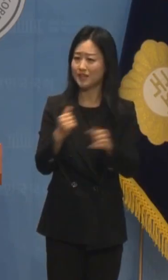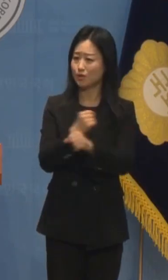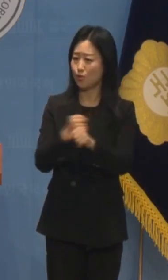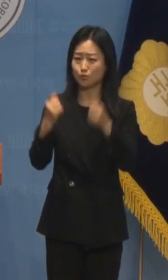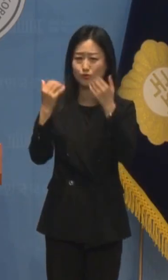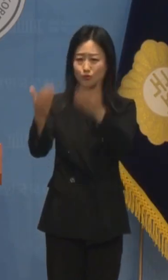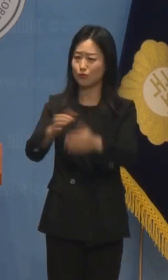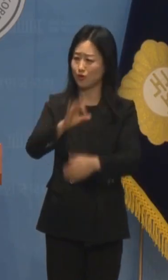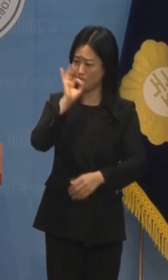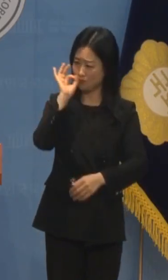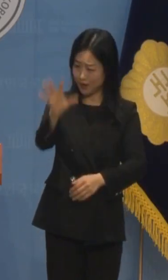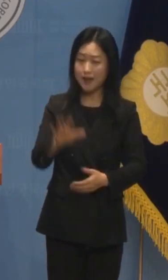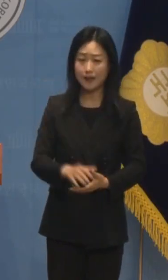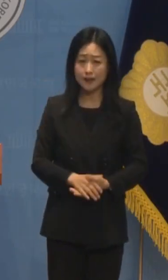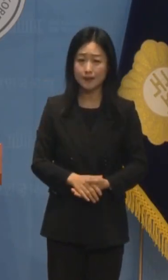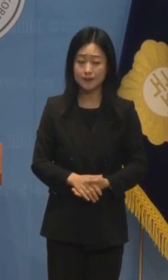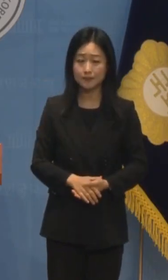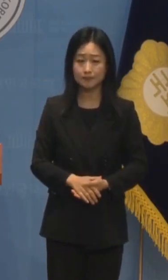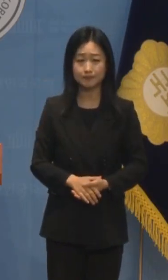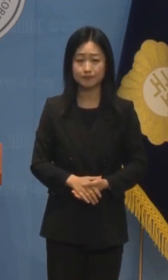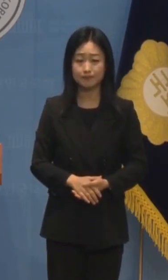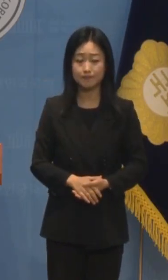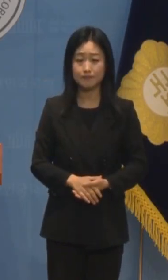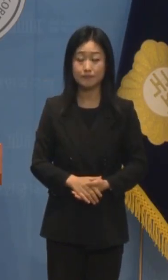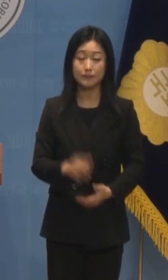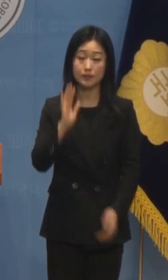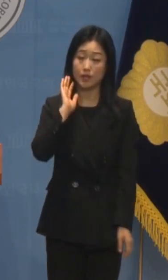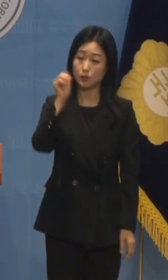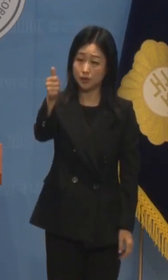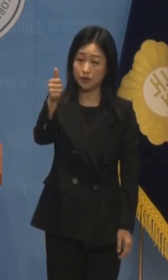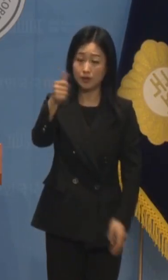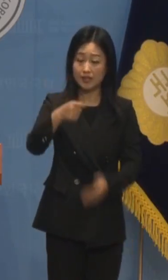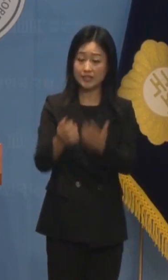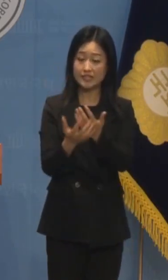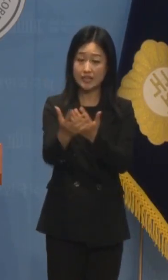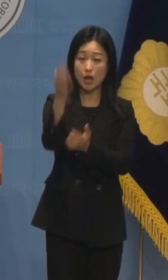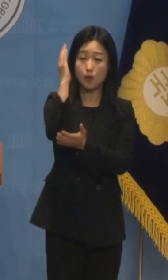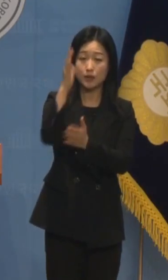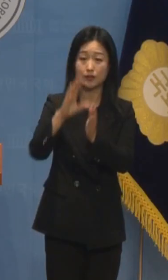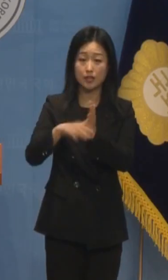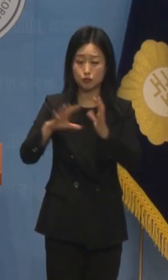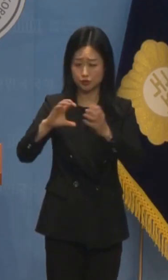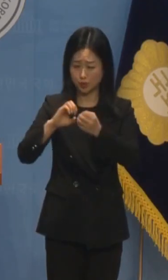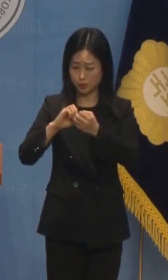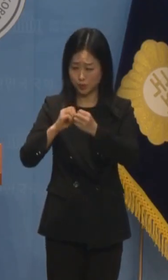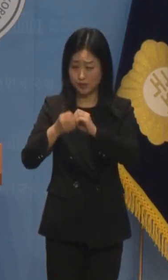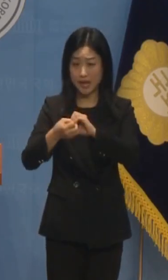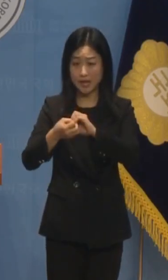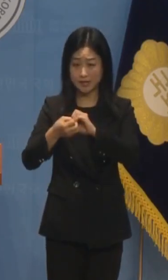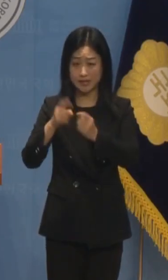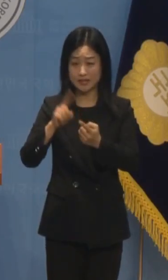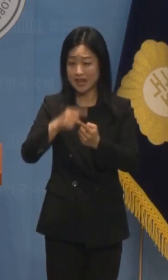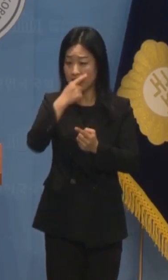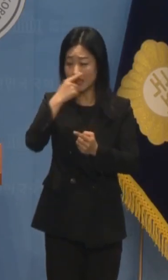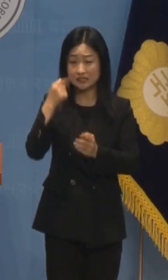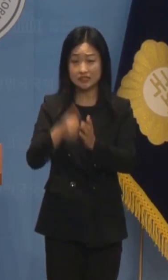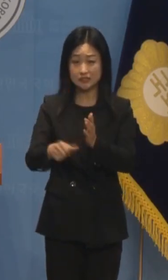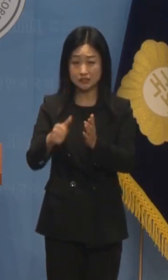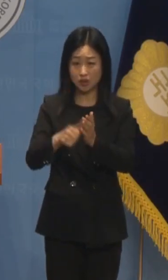않으실 것입니다. 윤석열 대통령은 지난 기자회견에서 국정농단의 명백한 증거